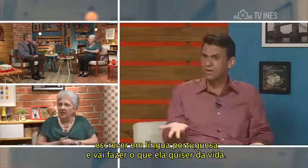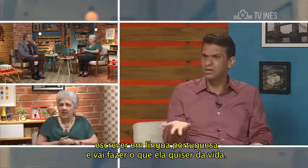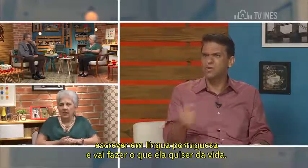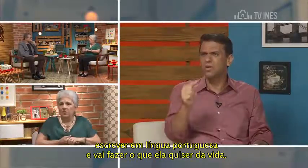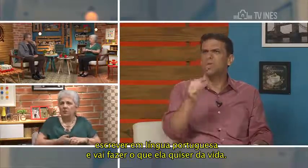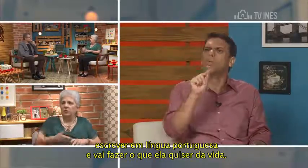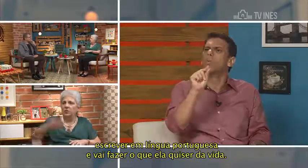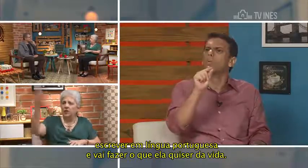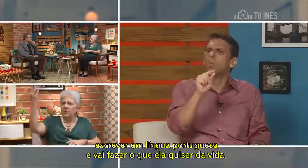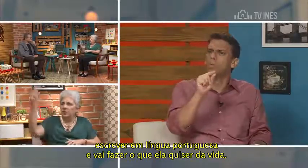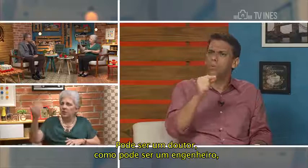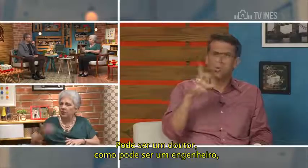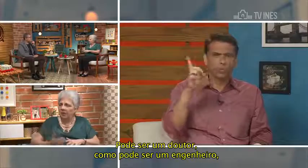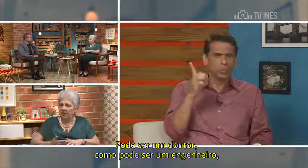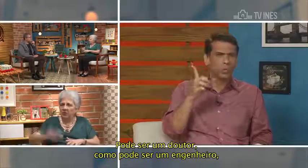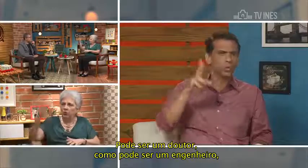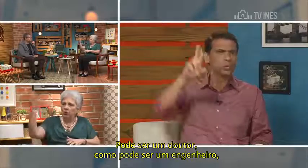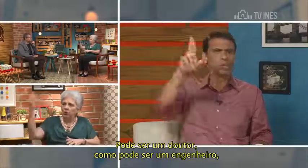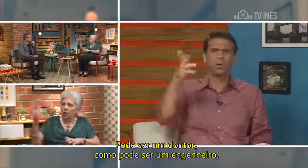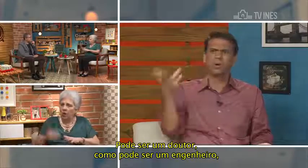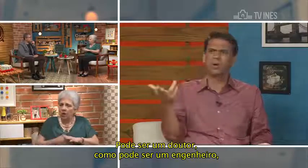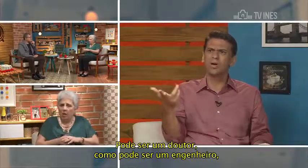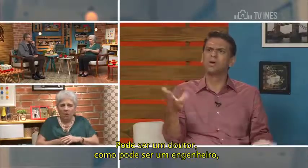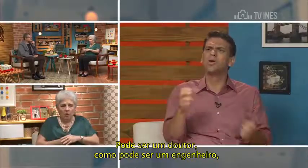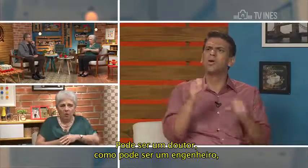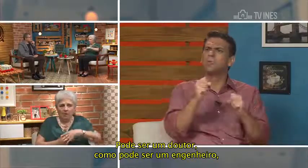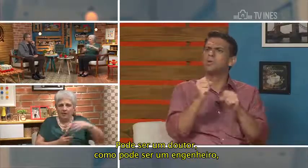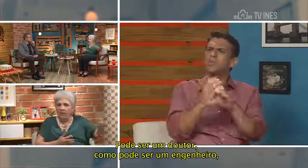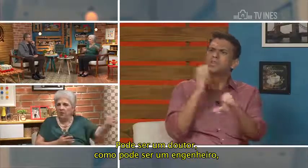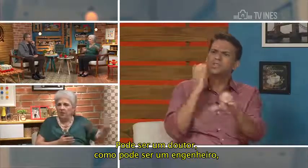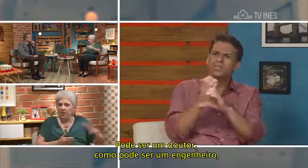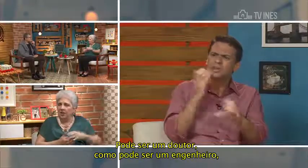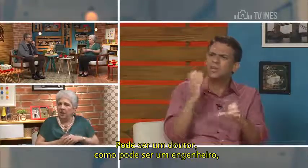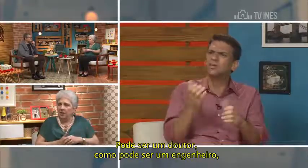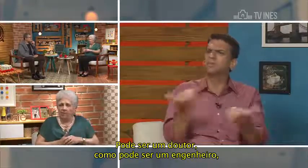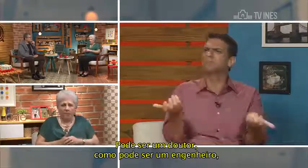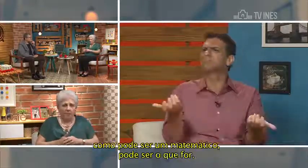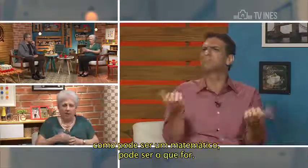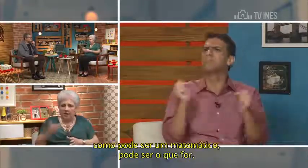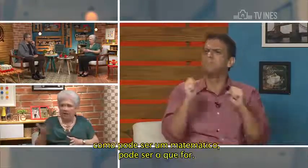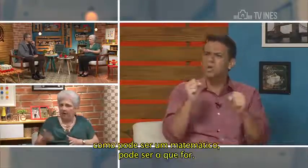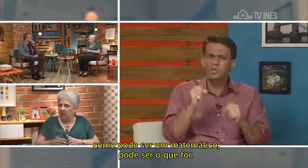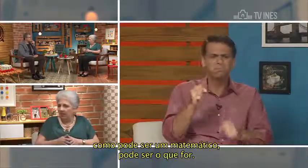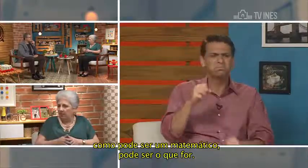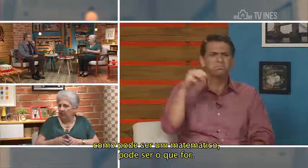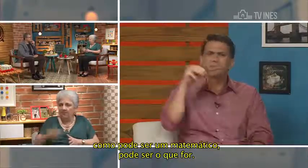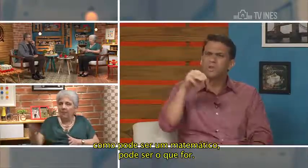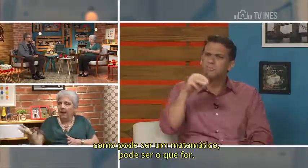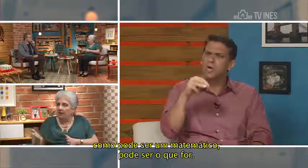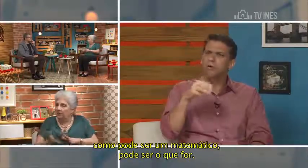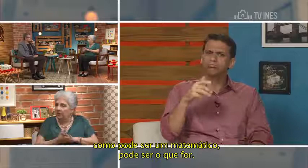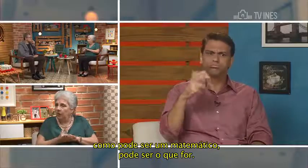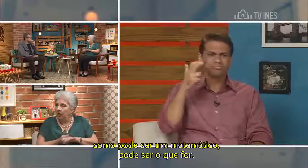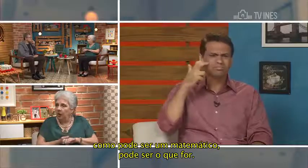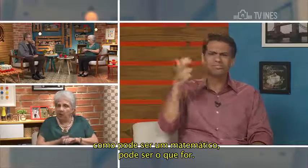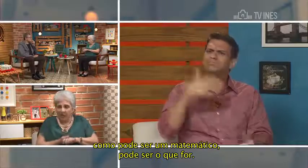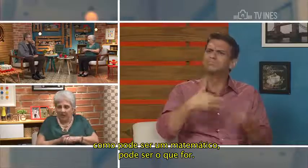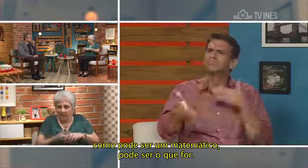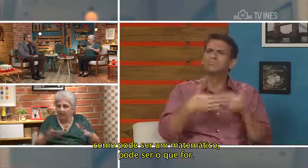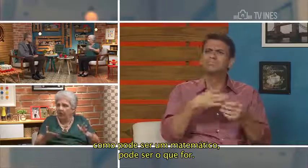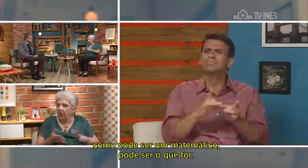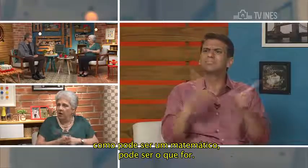vida Vai ser um Grande Pode ser um Doutor Como pode ser Um engenheiro Como pode ser Um matemático